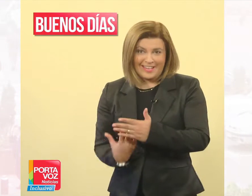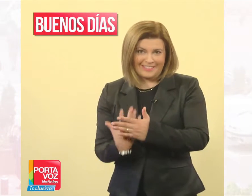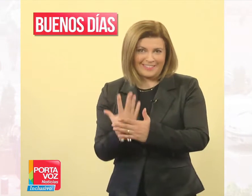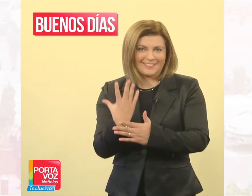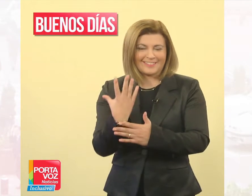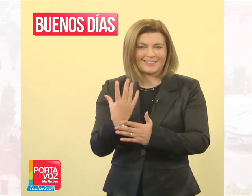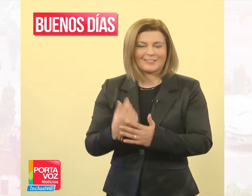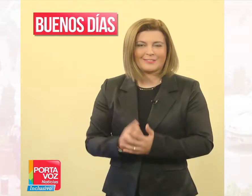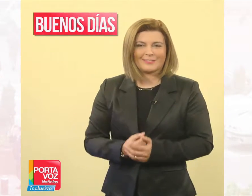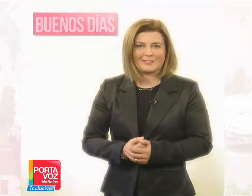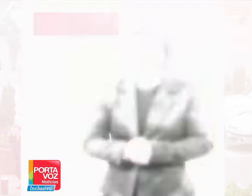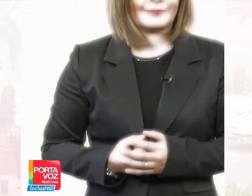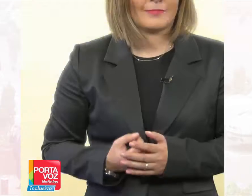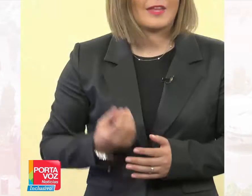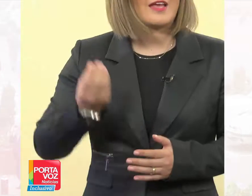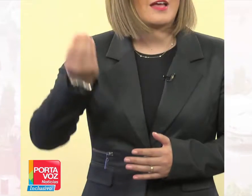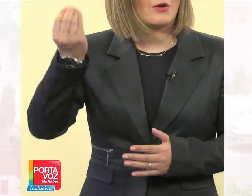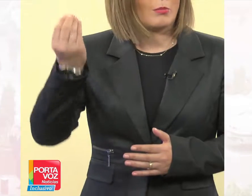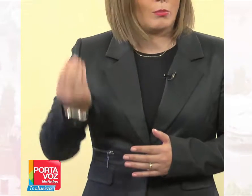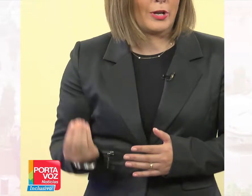Buenos días.